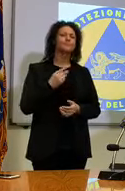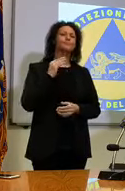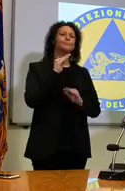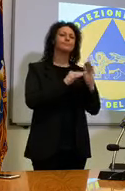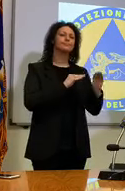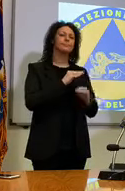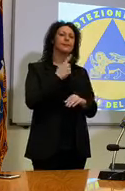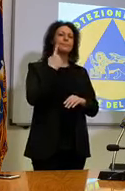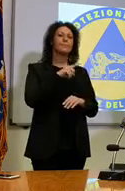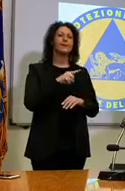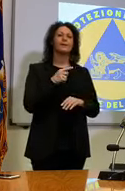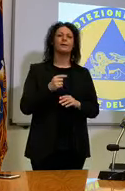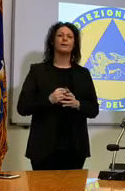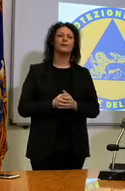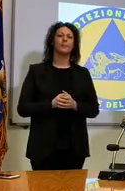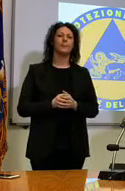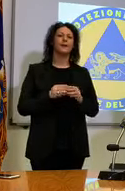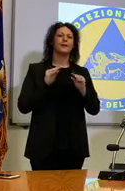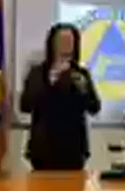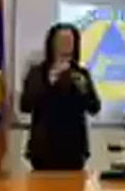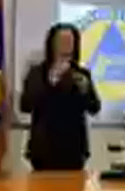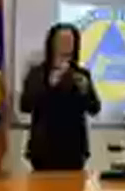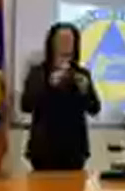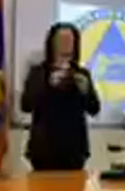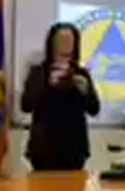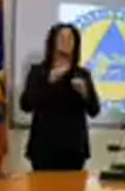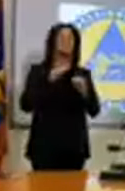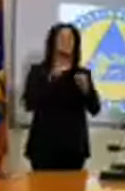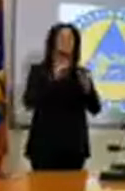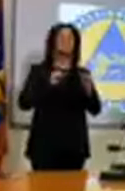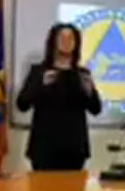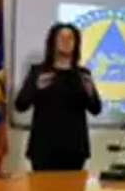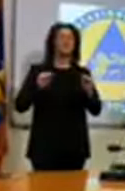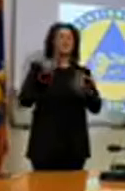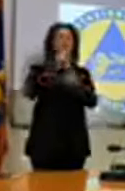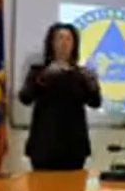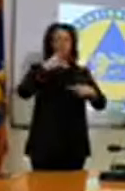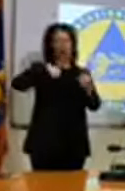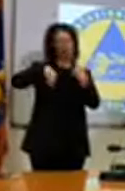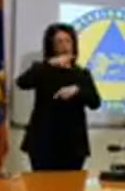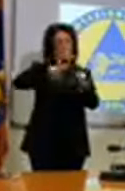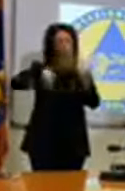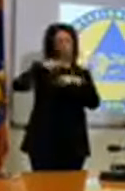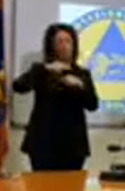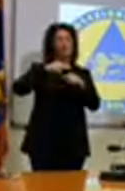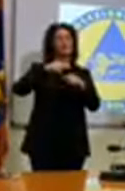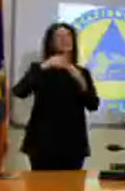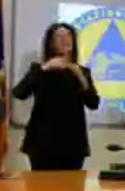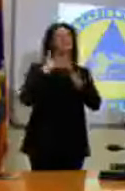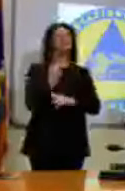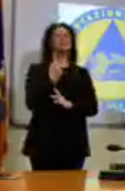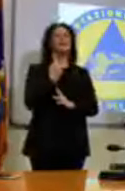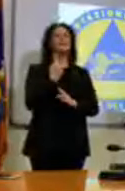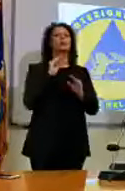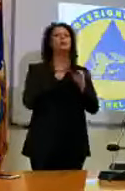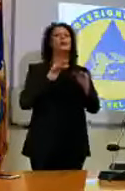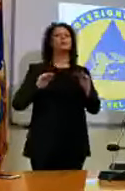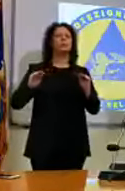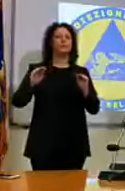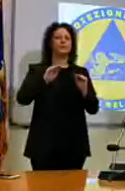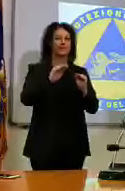in vista di un eventuale sulla tracciabilità, l'app sulla tracciabilità delle persone in isolamento? No, in vista della